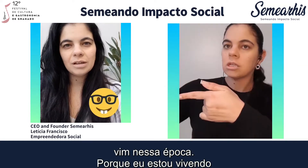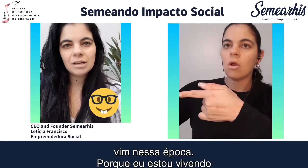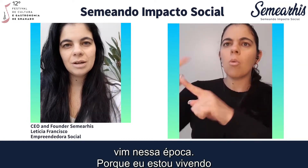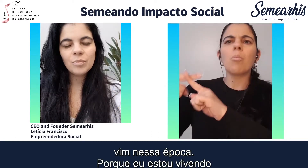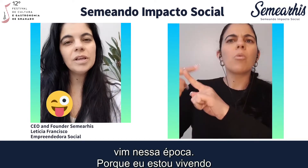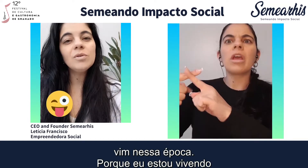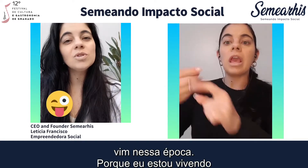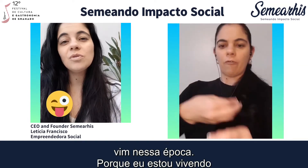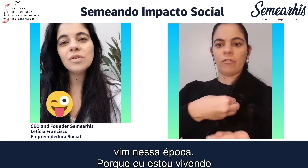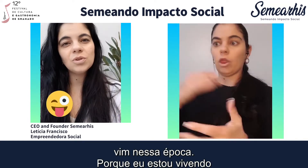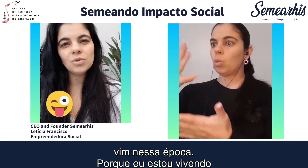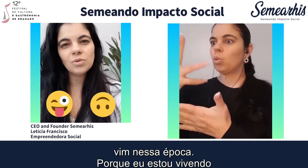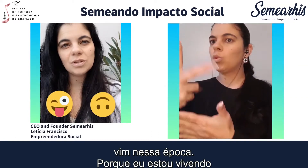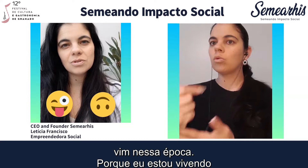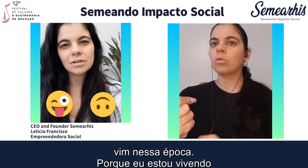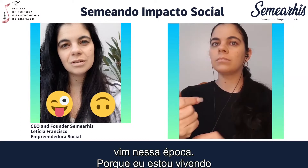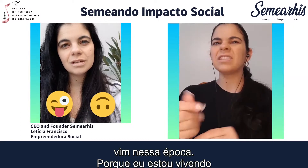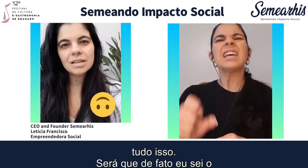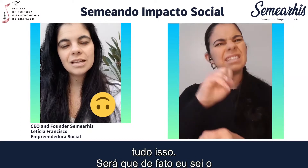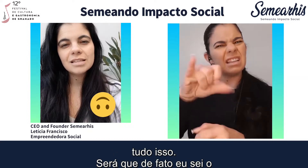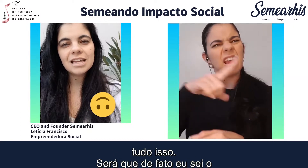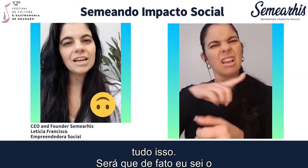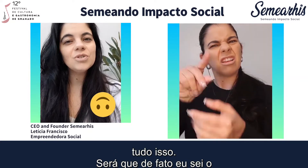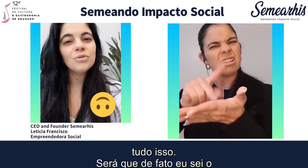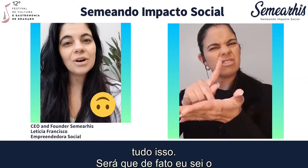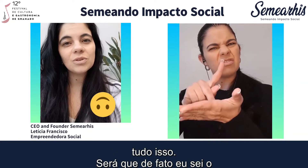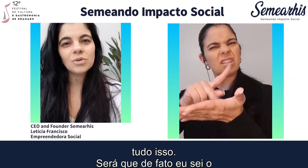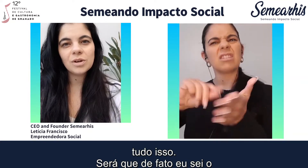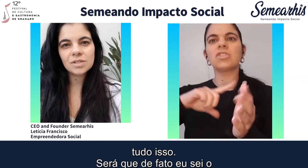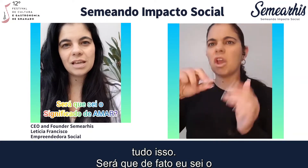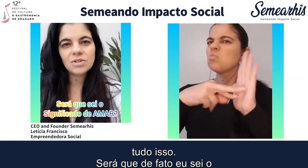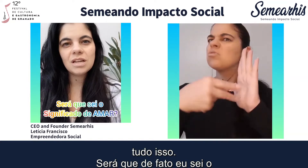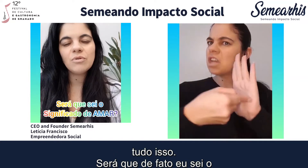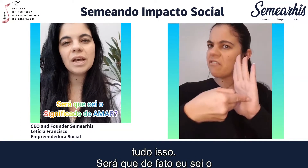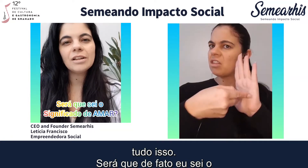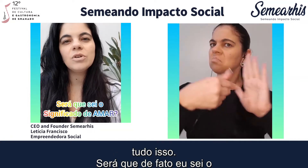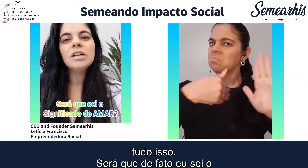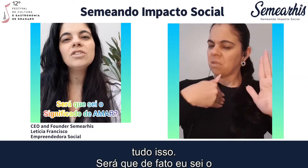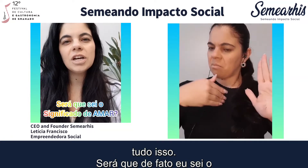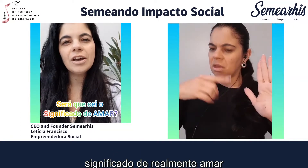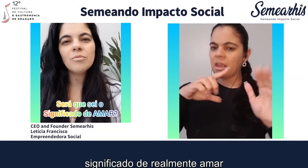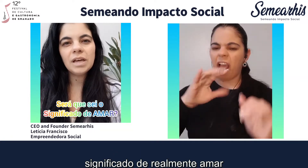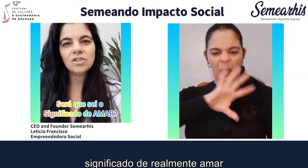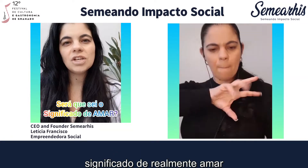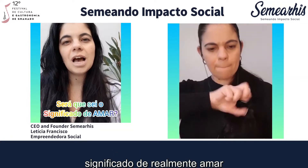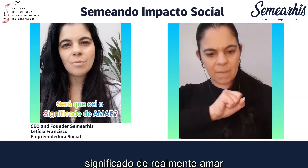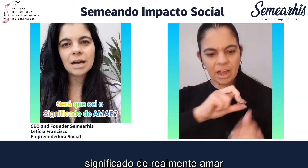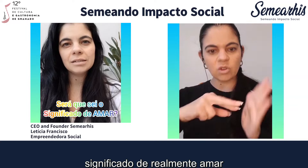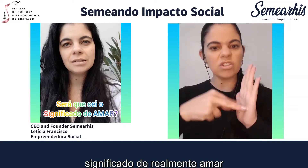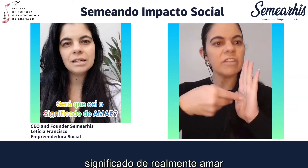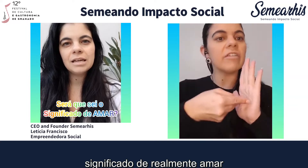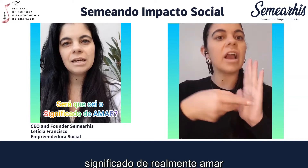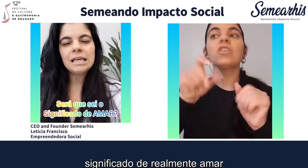época? Por que eu estou vivendo tudo isso? Será que de fato eu sei o significado de realmente